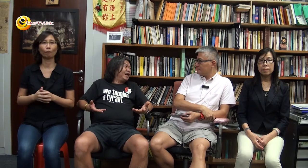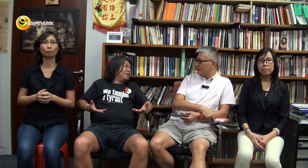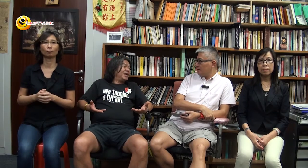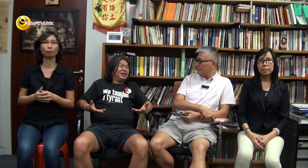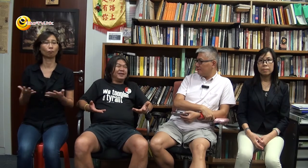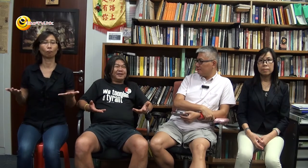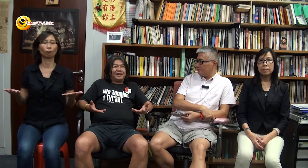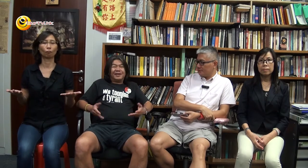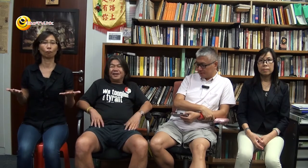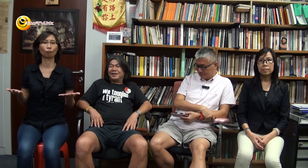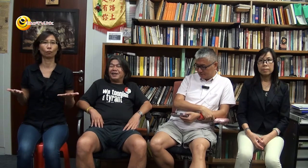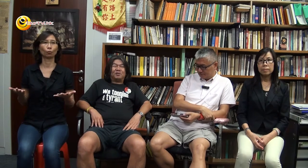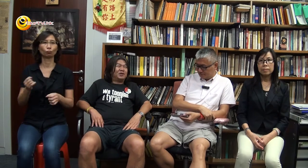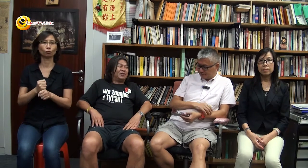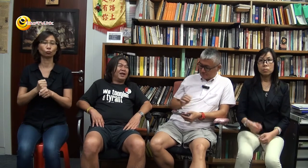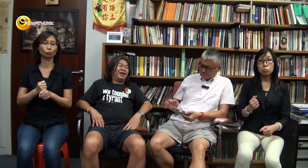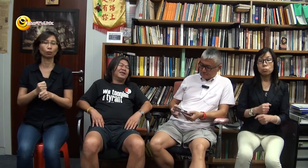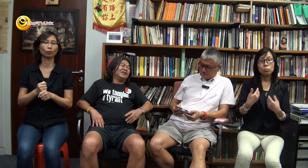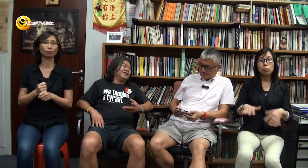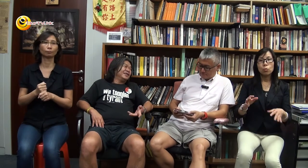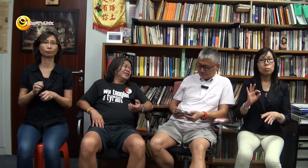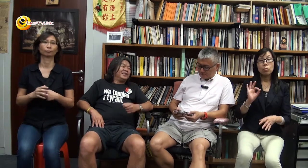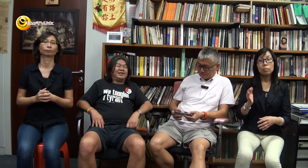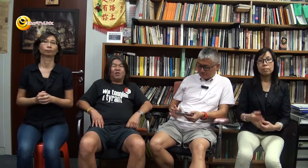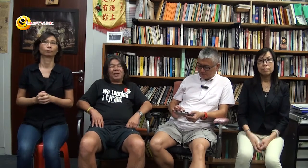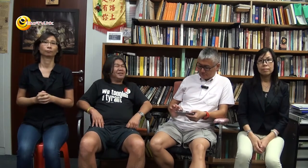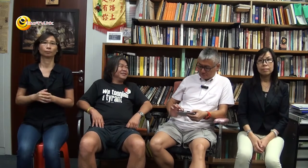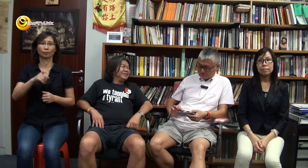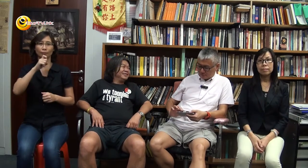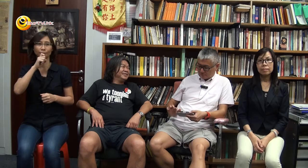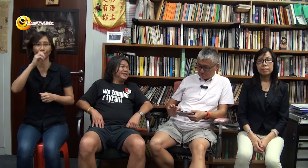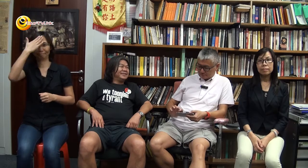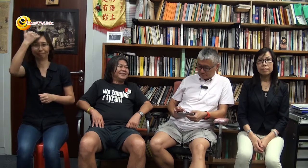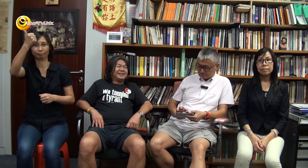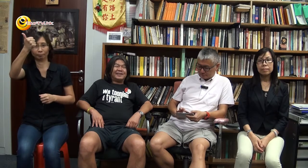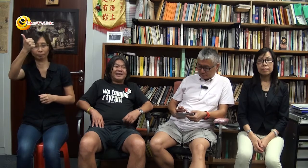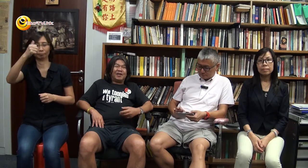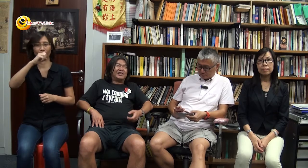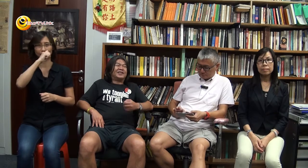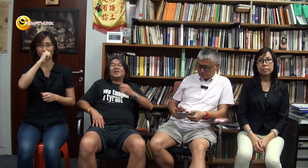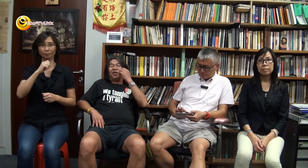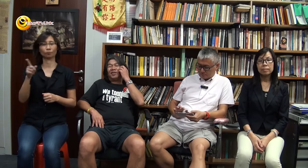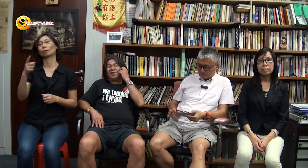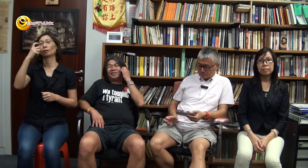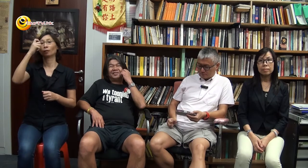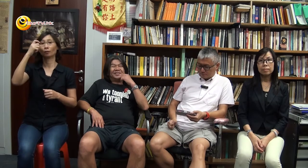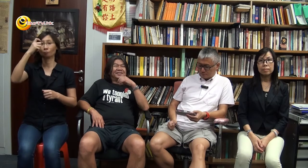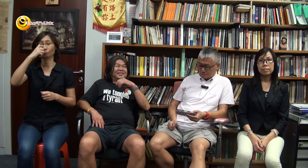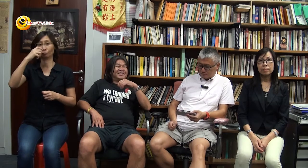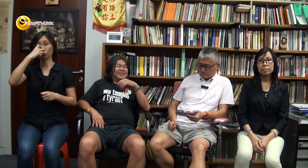就冇啦，係咪？係 啦，冇嘢做啦。 即係冇嘢做啦啊！有雲，梁振英上咗